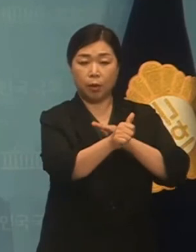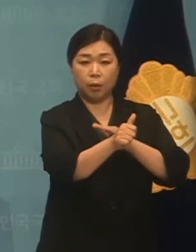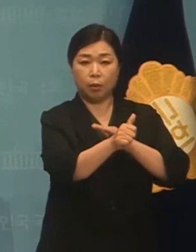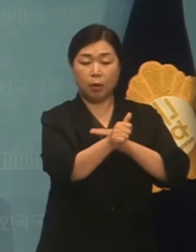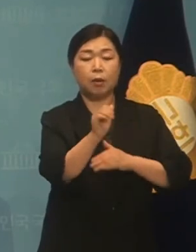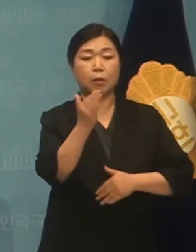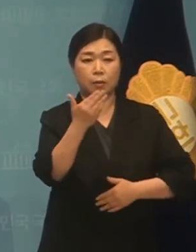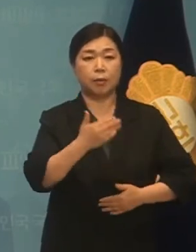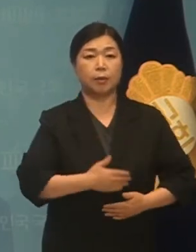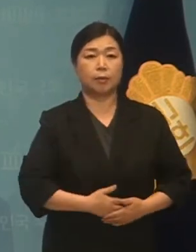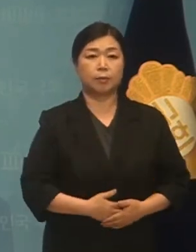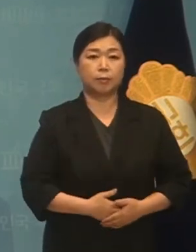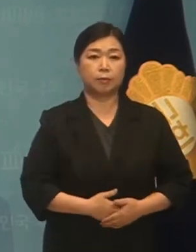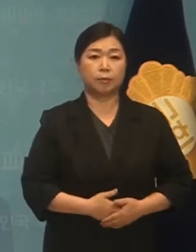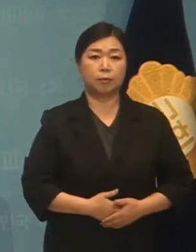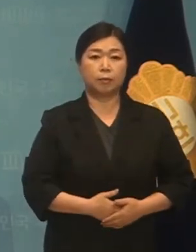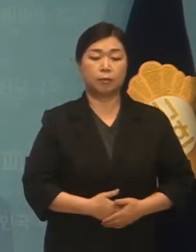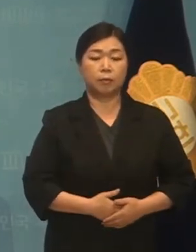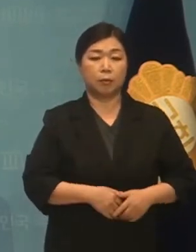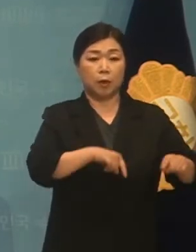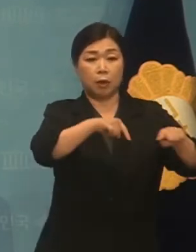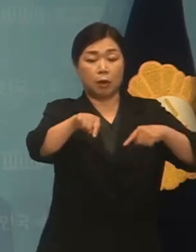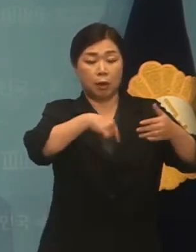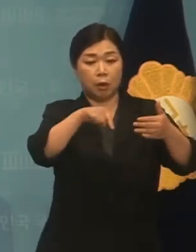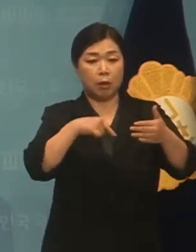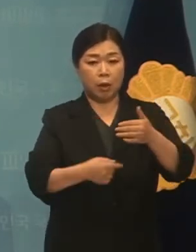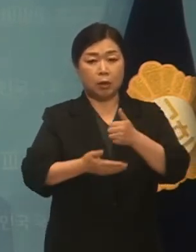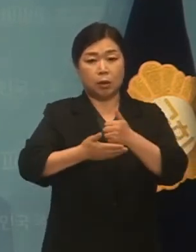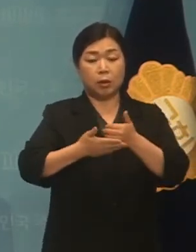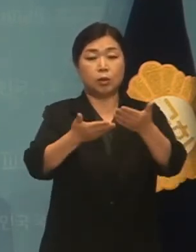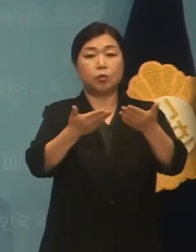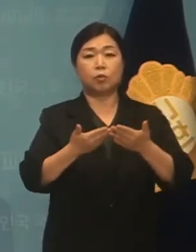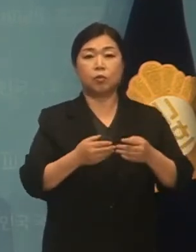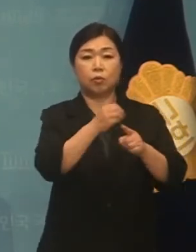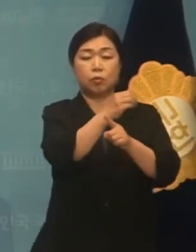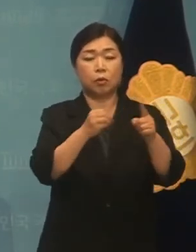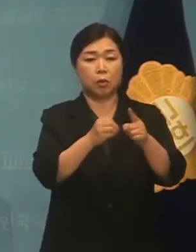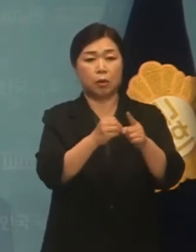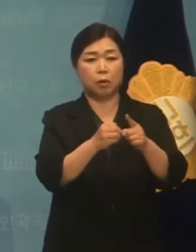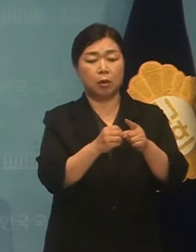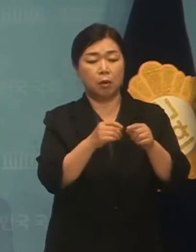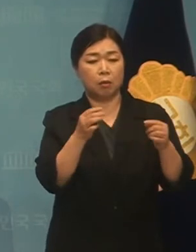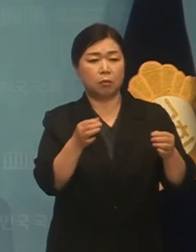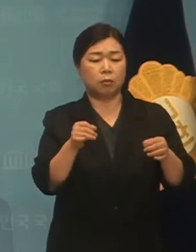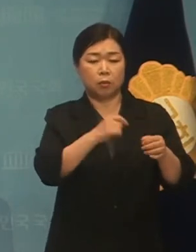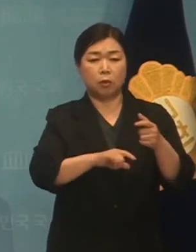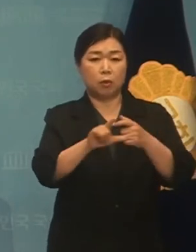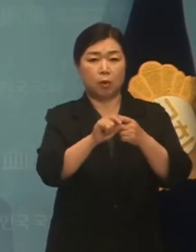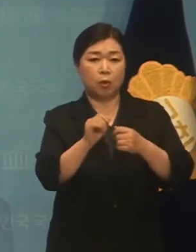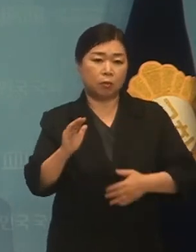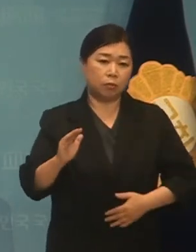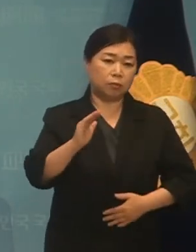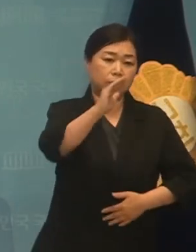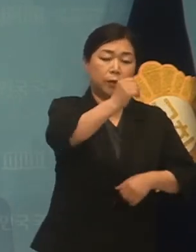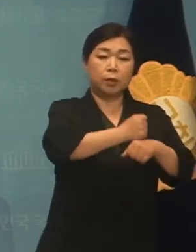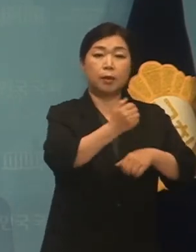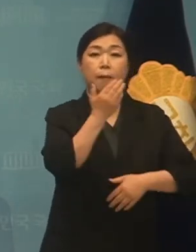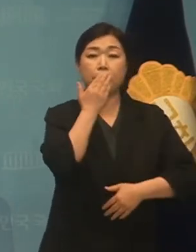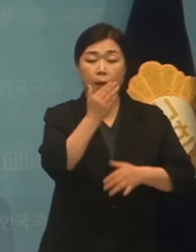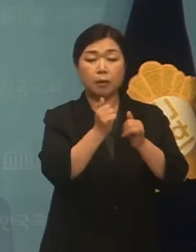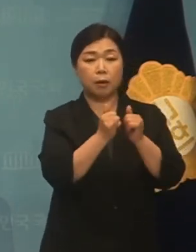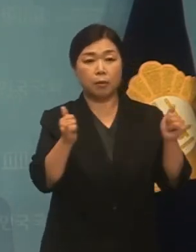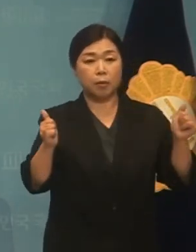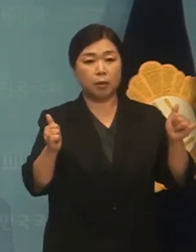줄여야 당의 지지율을 획기적으로 끌어올릴 수 있는 사람,